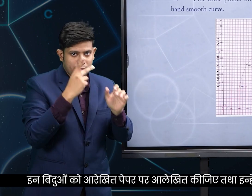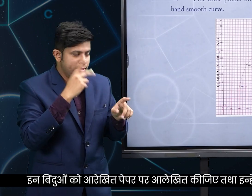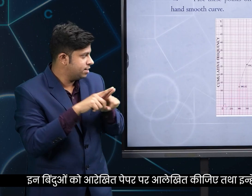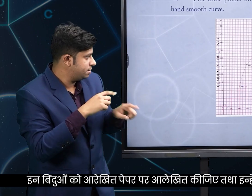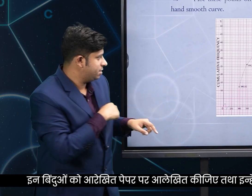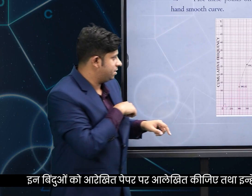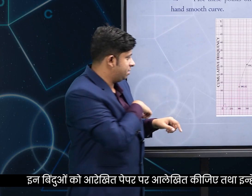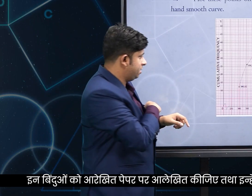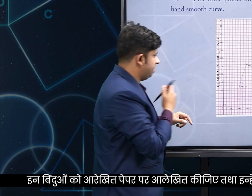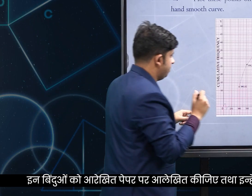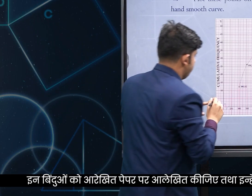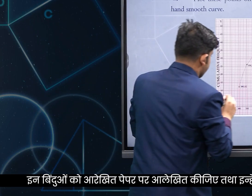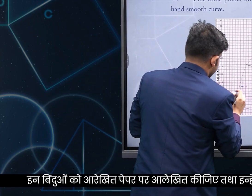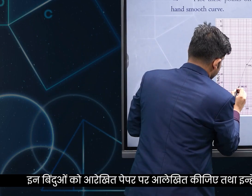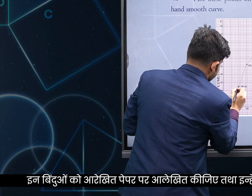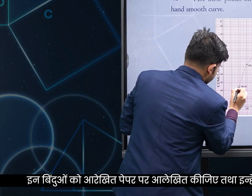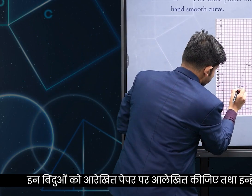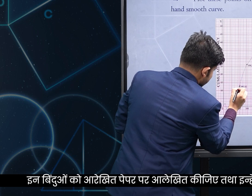से संयोजित कीजिए।